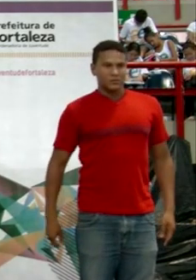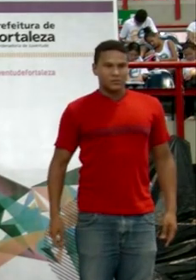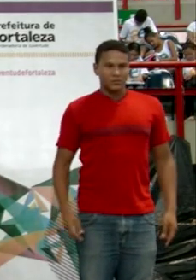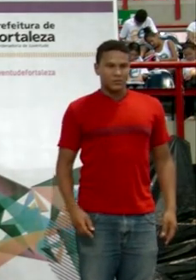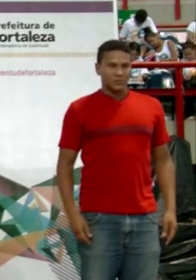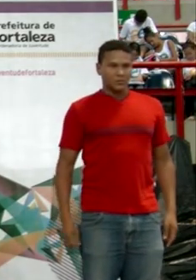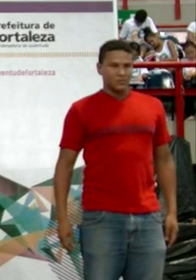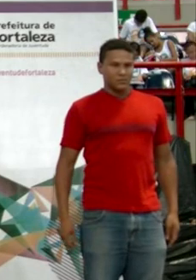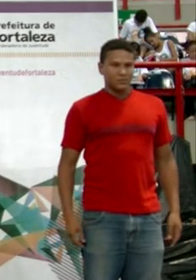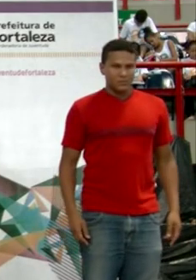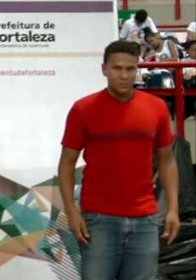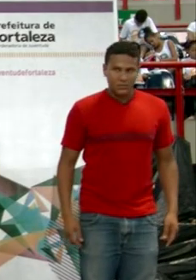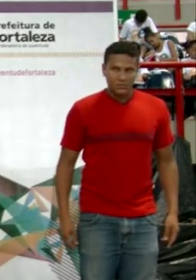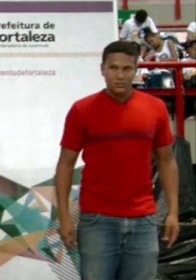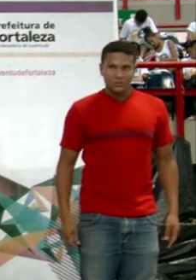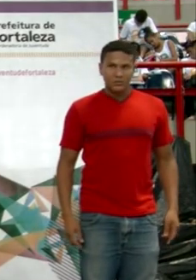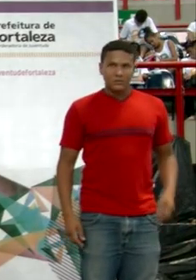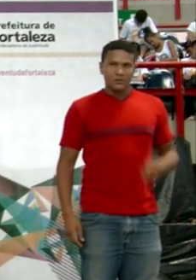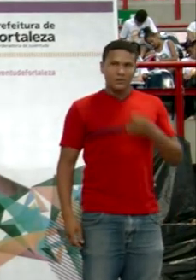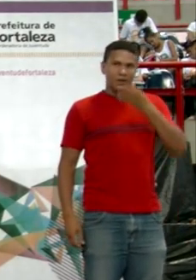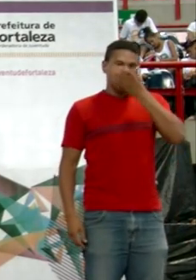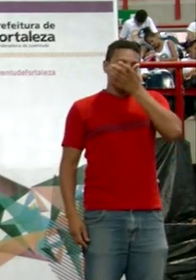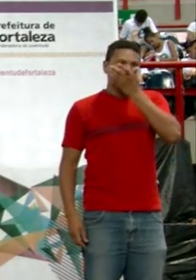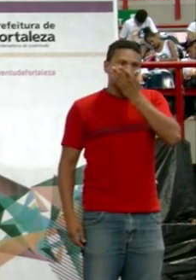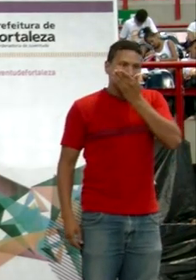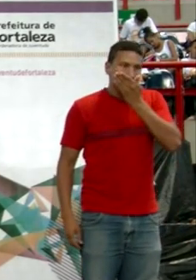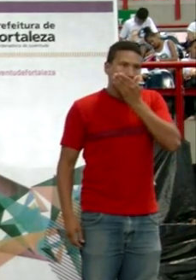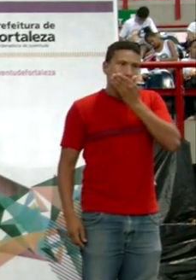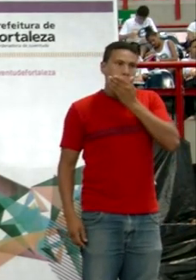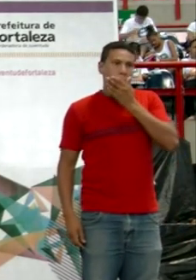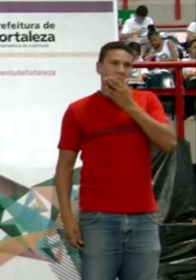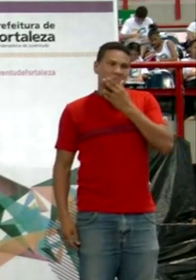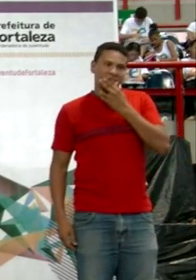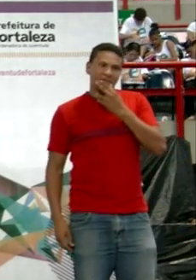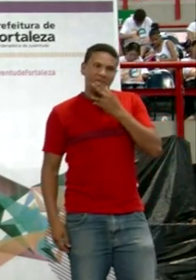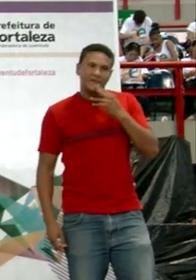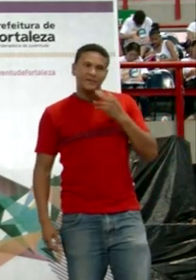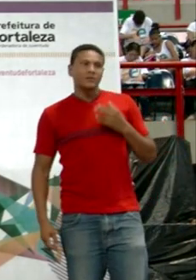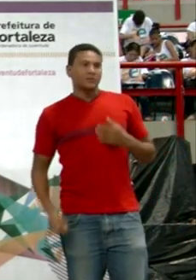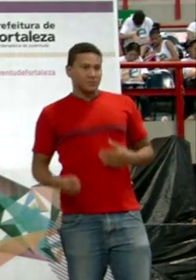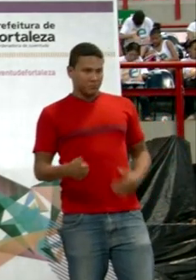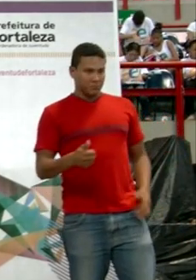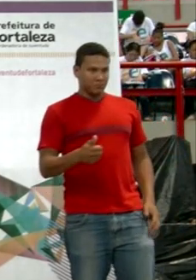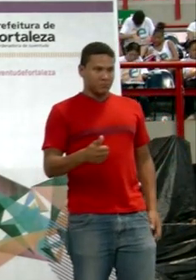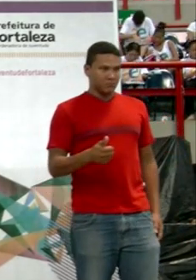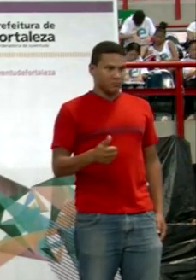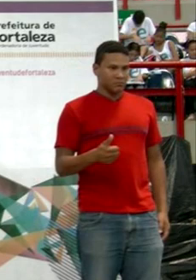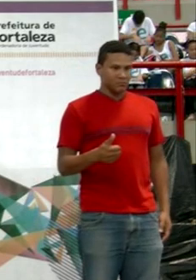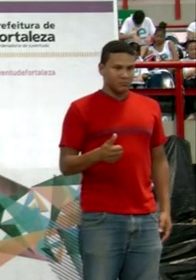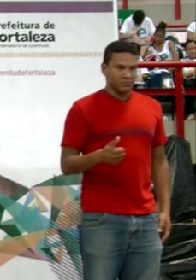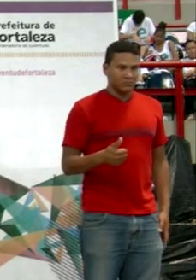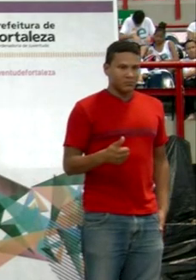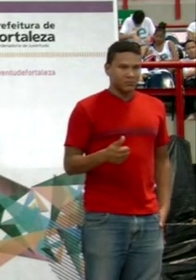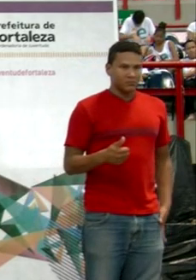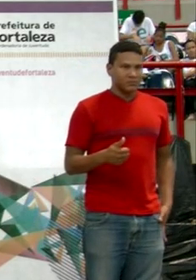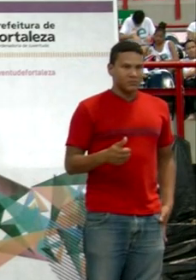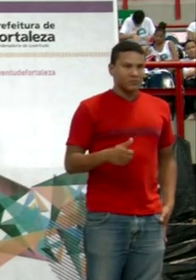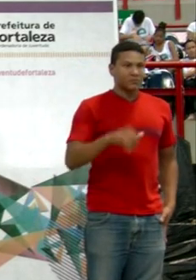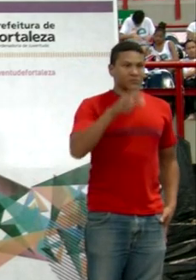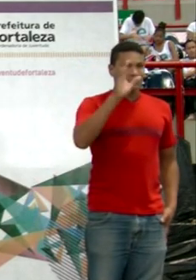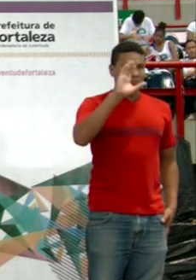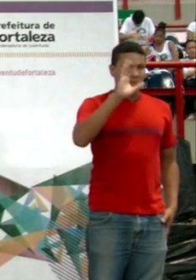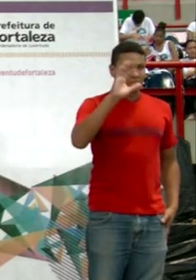CaCO3, bote uma setinha, escreva calagem. Bote uma setinha do lado de